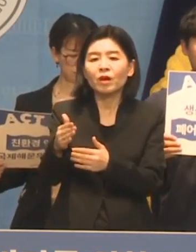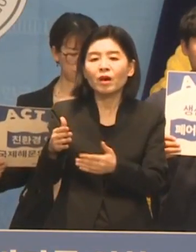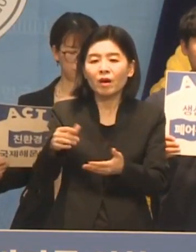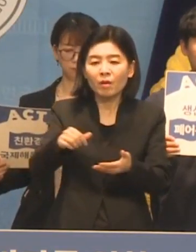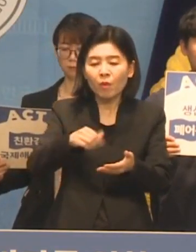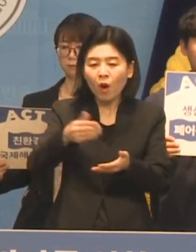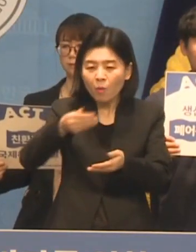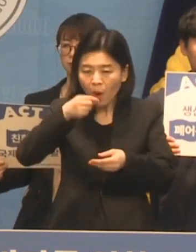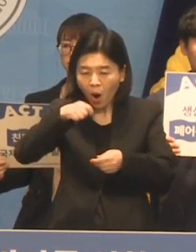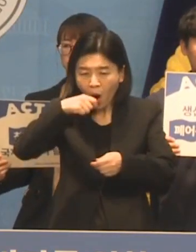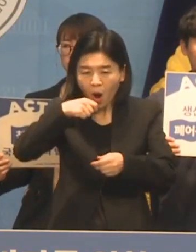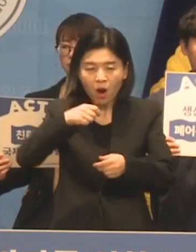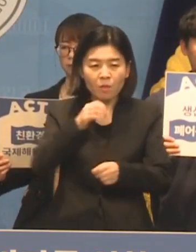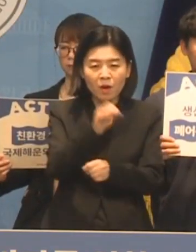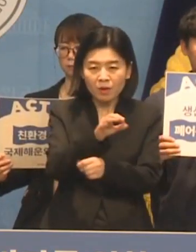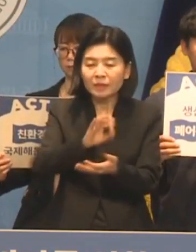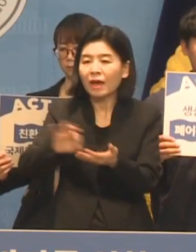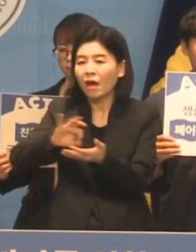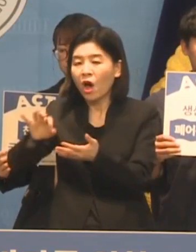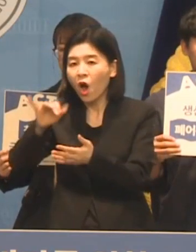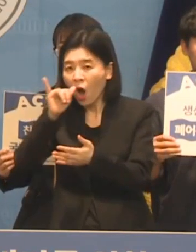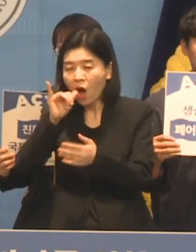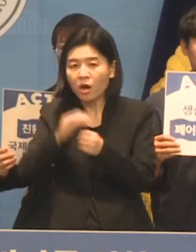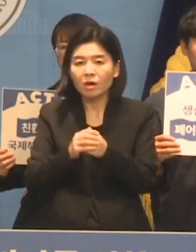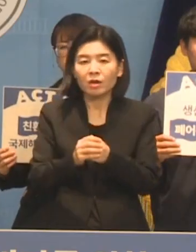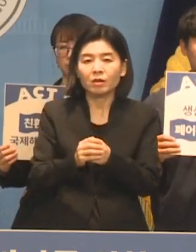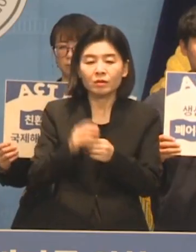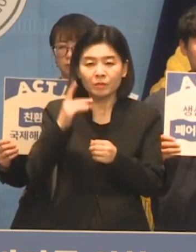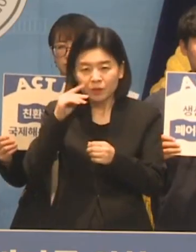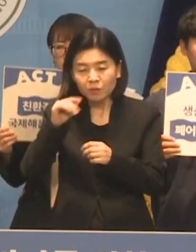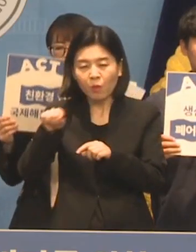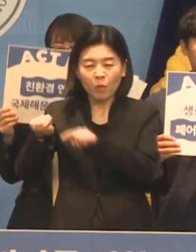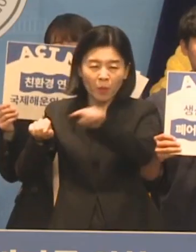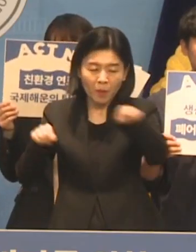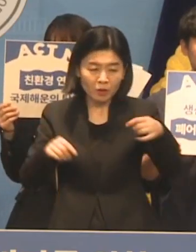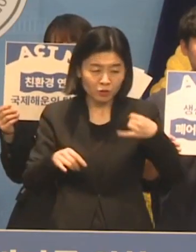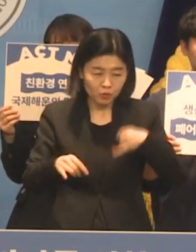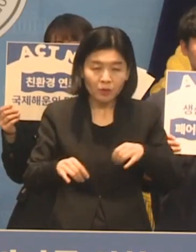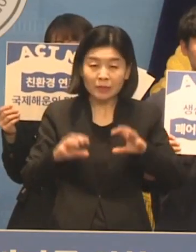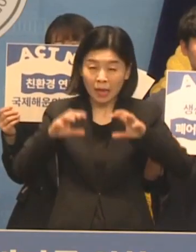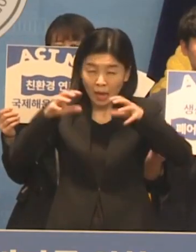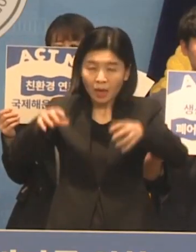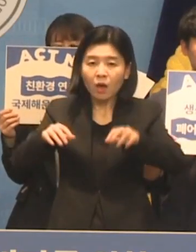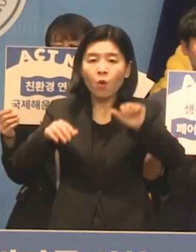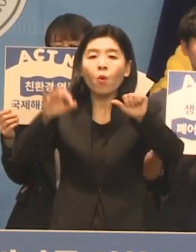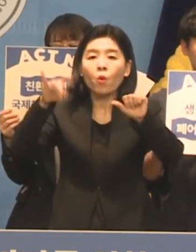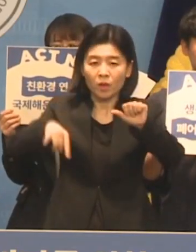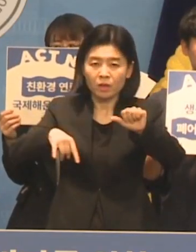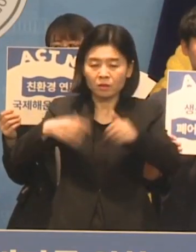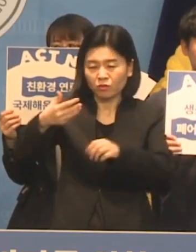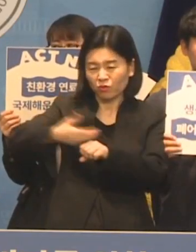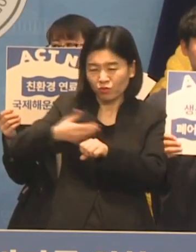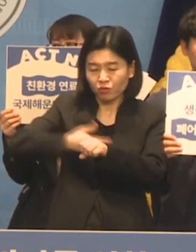EU, 미국, 일본, 중국에 이어 세계 5위 수산물 수입국입니다. 우리 국민 1인이